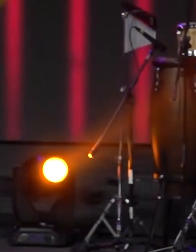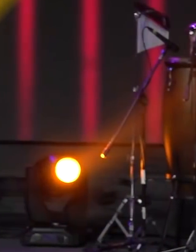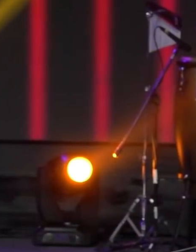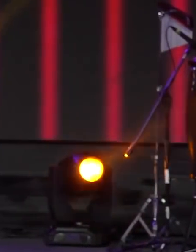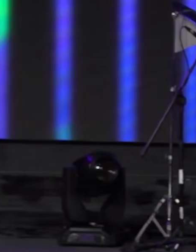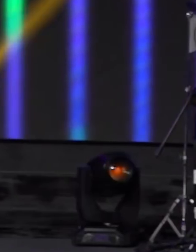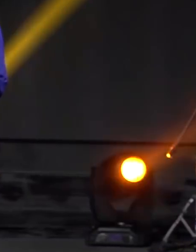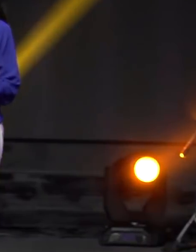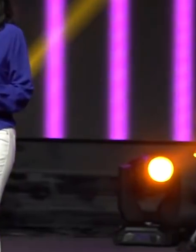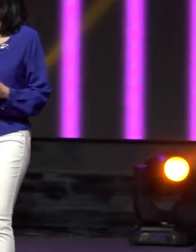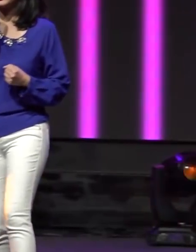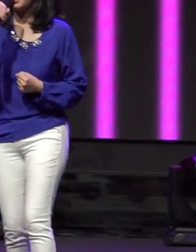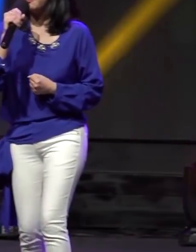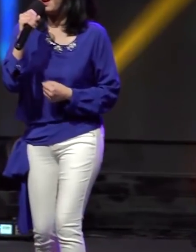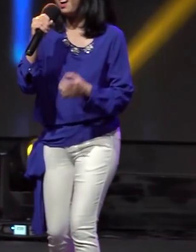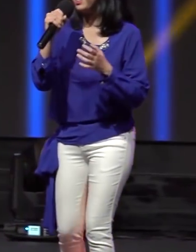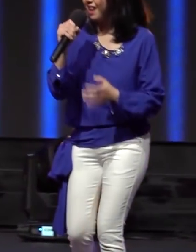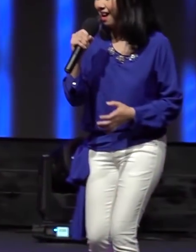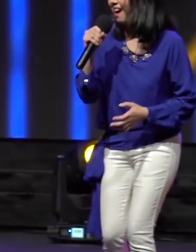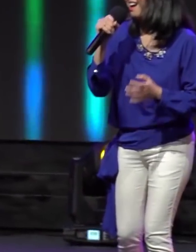bebaskanku. Yesus,